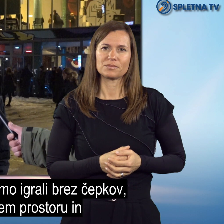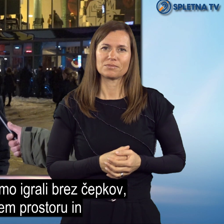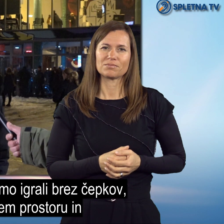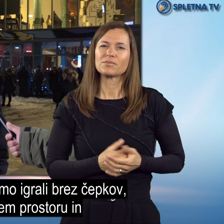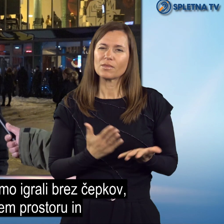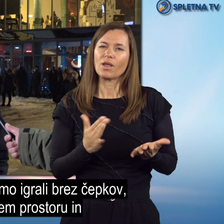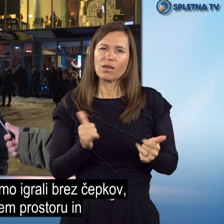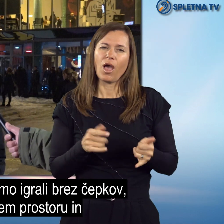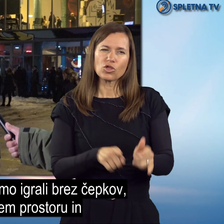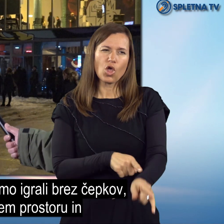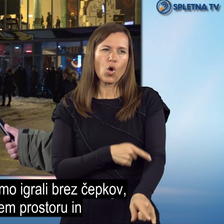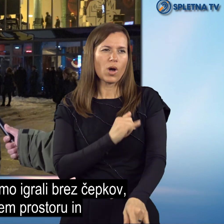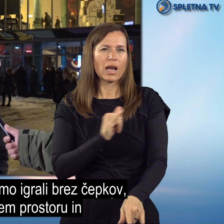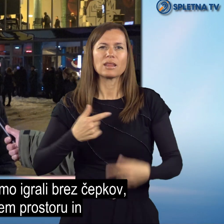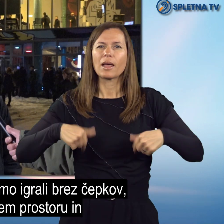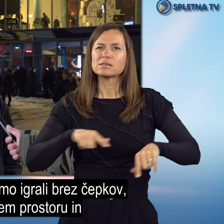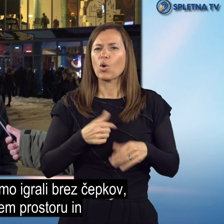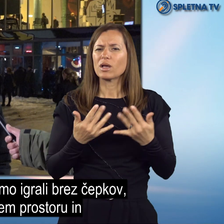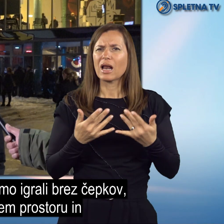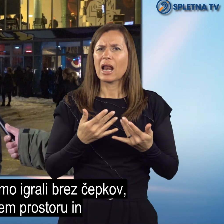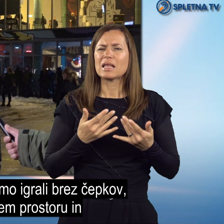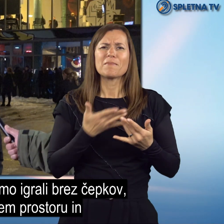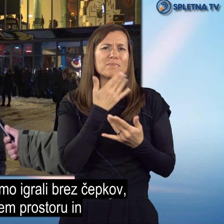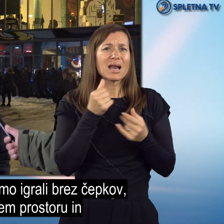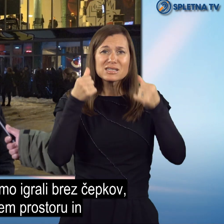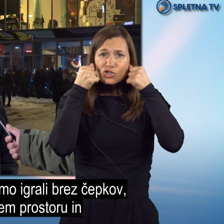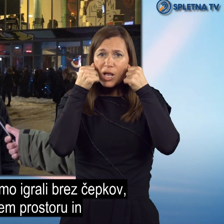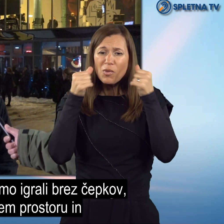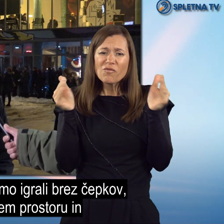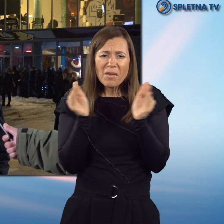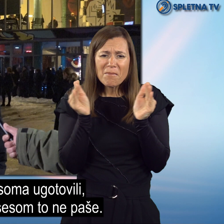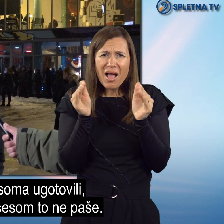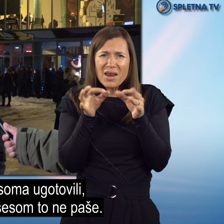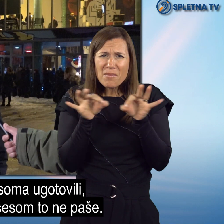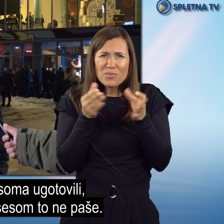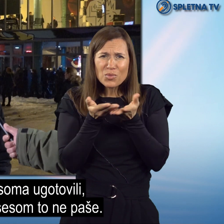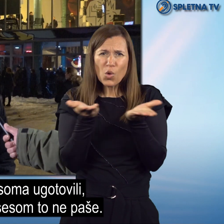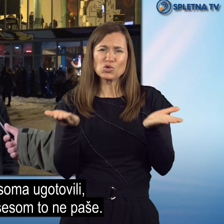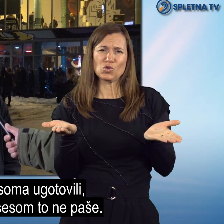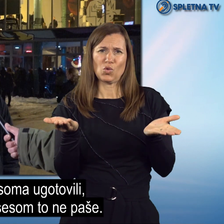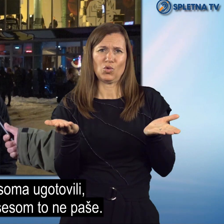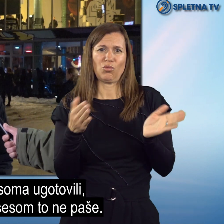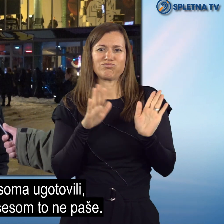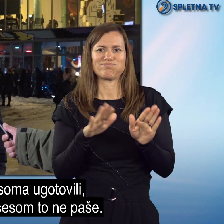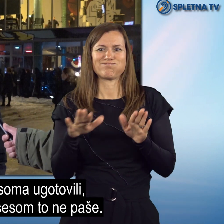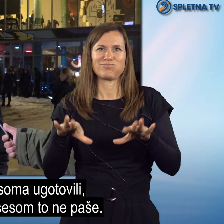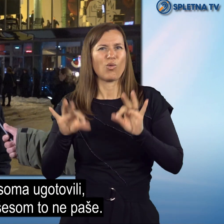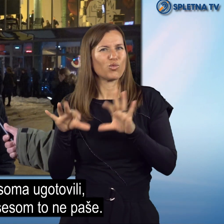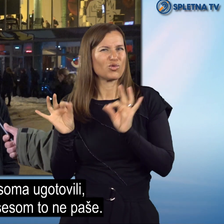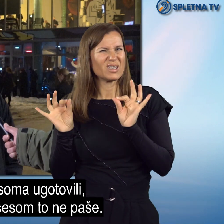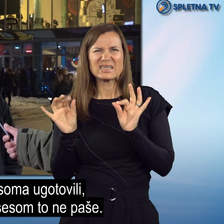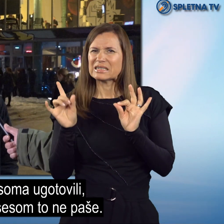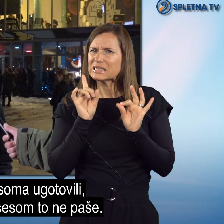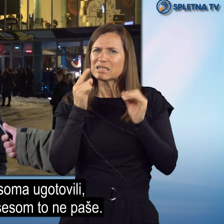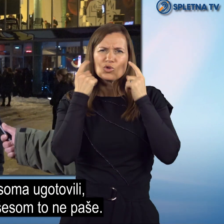Oziroma kar dolga leta smo igrali brez čepkov v majhnem prostoru in smo sčasoma ugotovili, da v bistvu